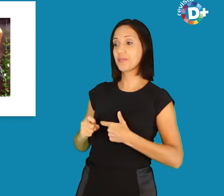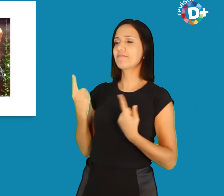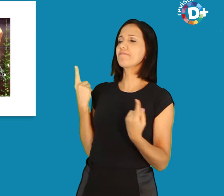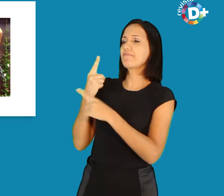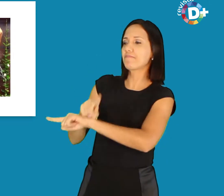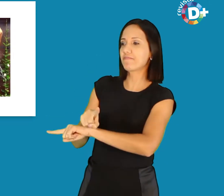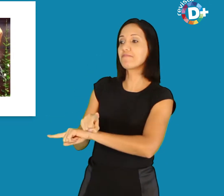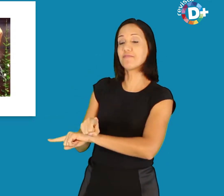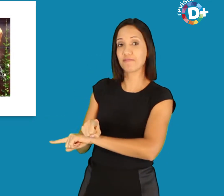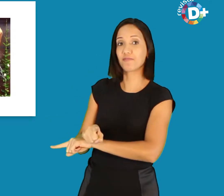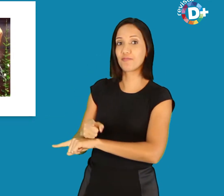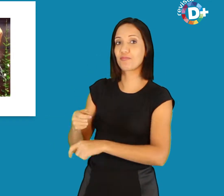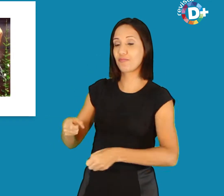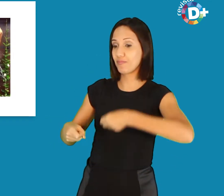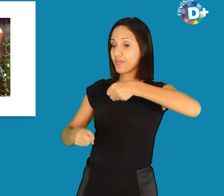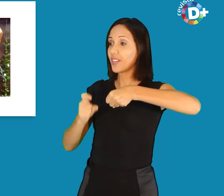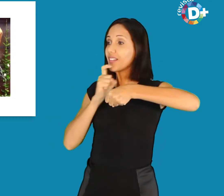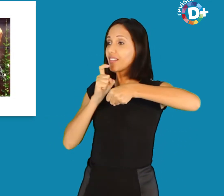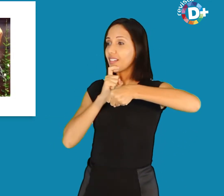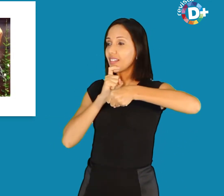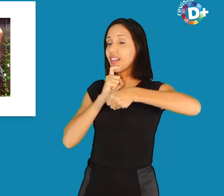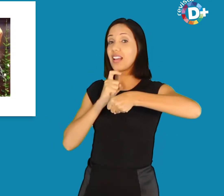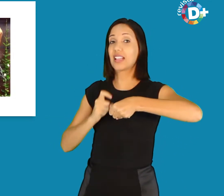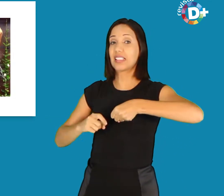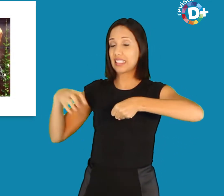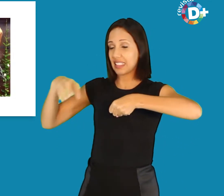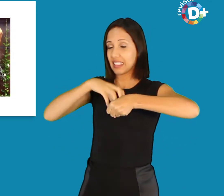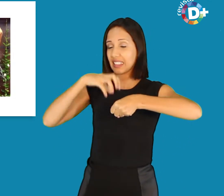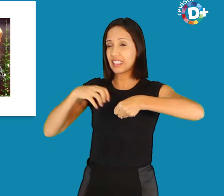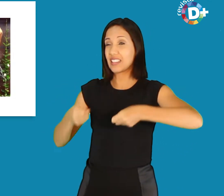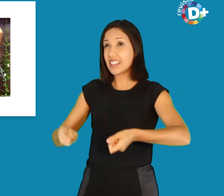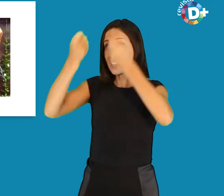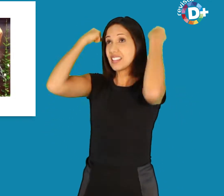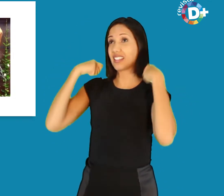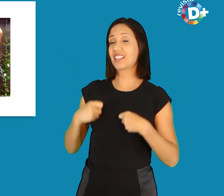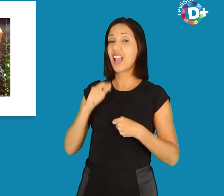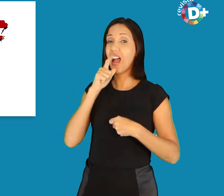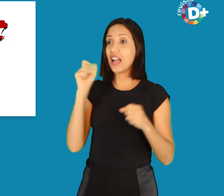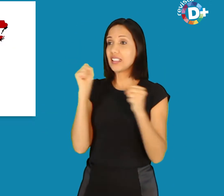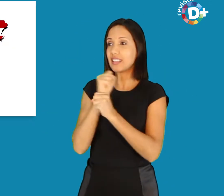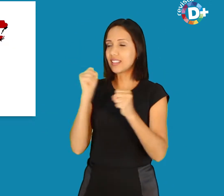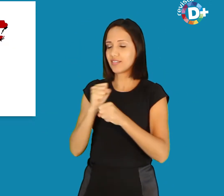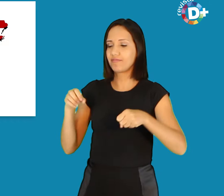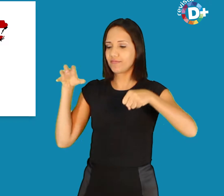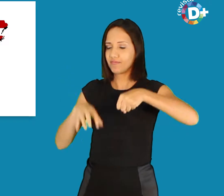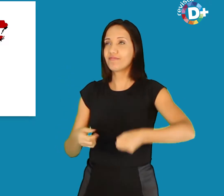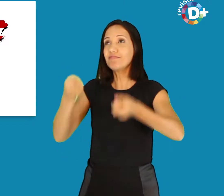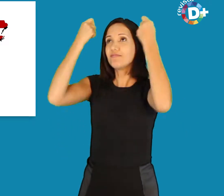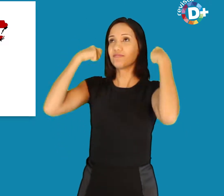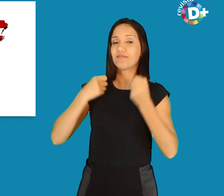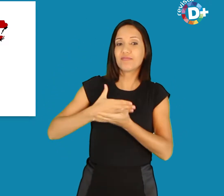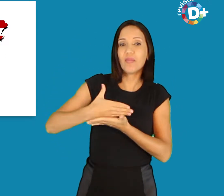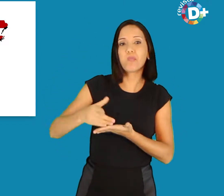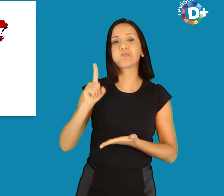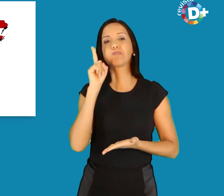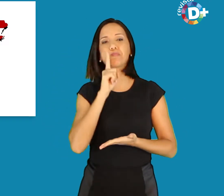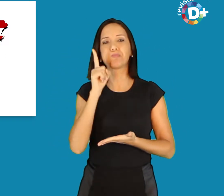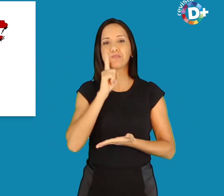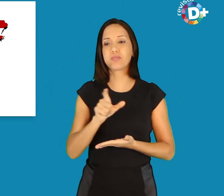jogada sobre sua cabeça um balde cheio de água gelada ou com gelo tudo começou nos estados unidos quando um